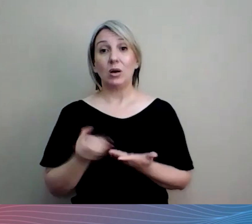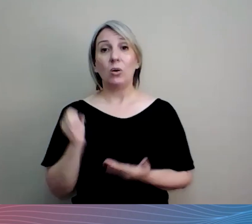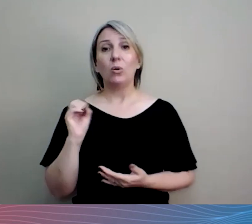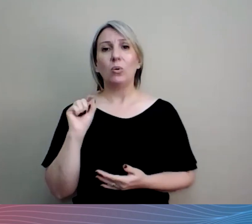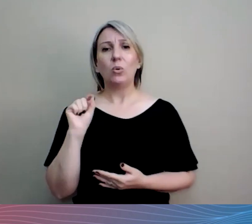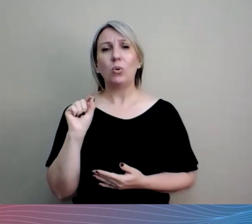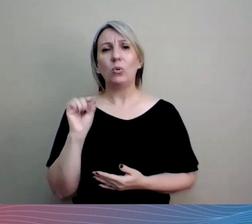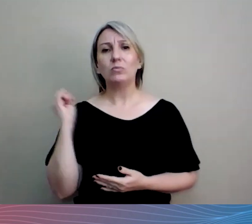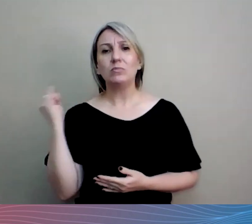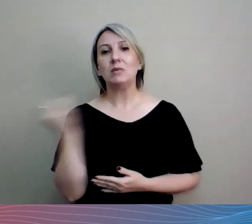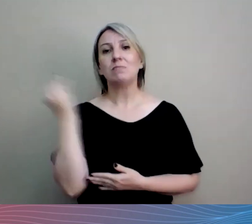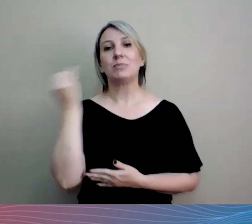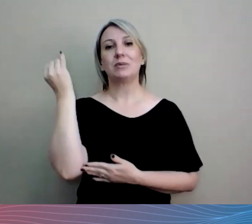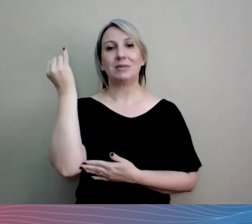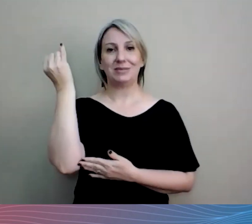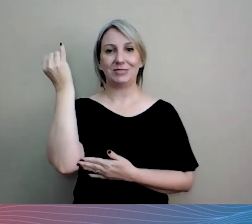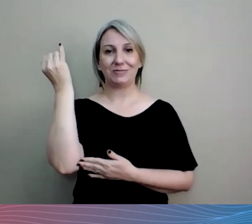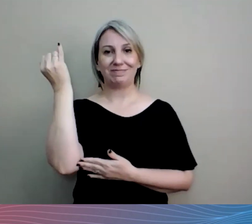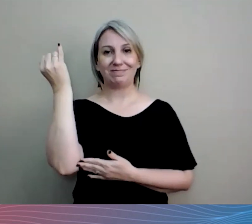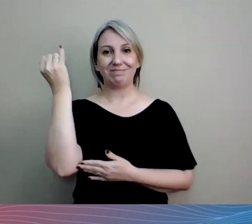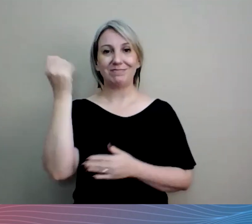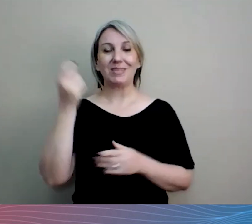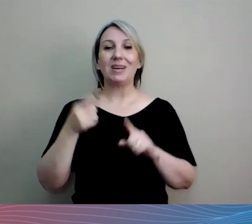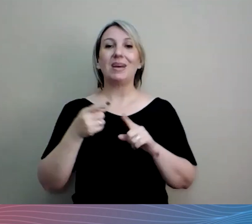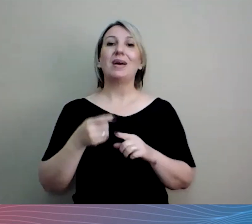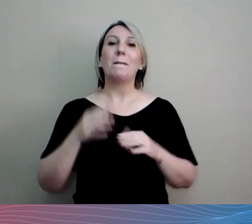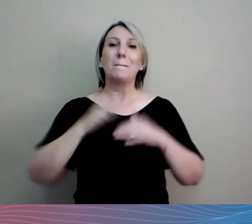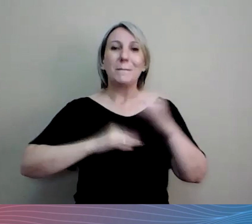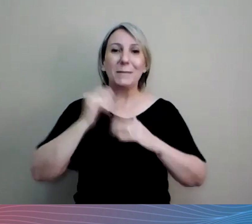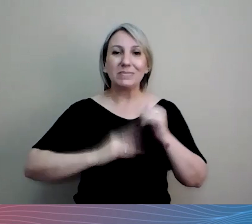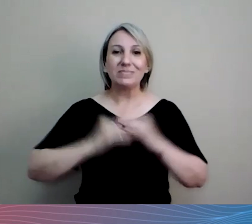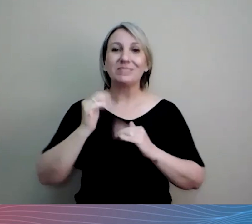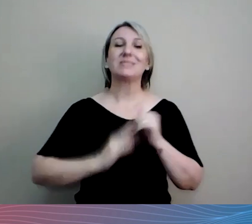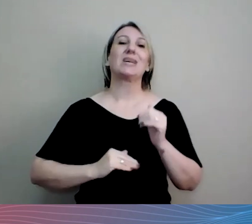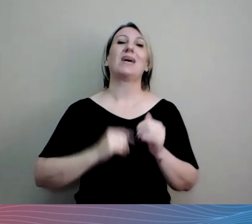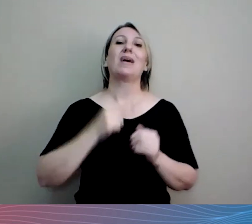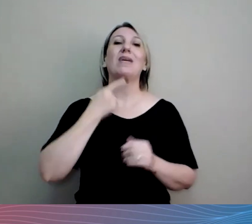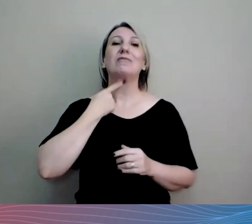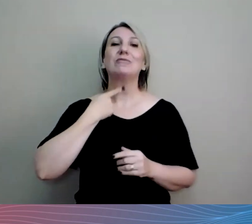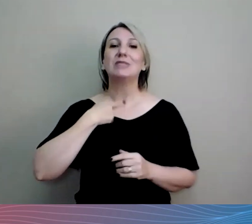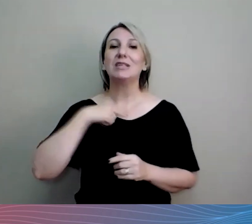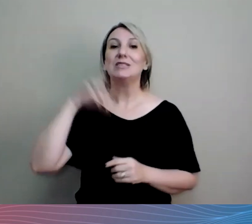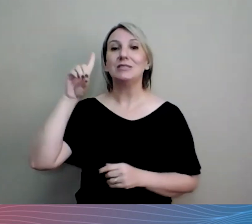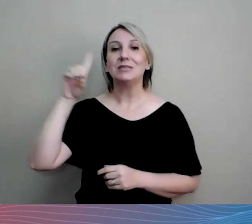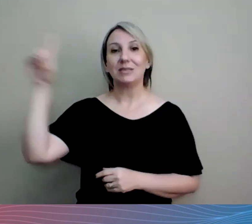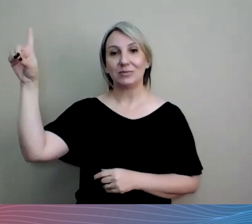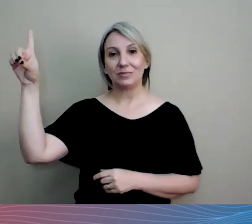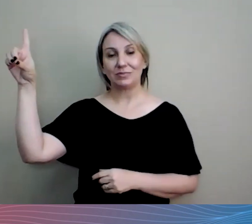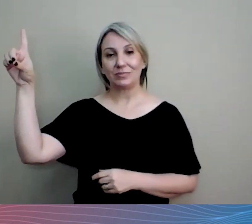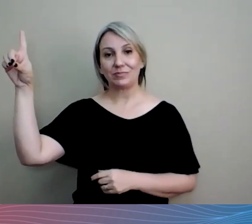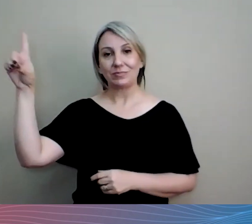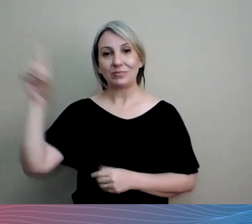Então, Deus tem que fazer prevalecer a sua vontade. Deus é aquele que está sobre